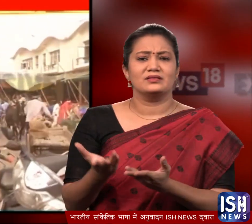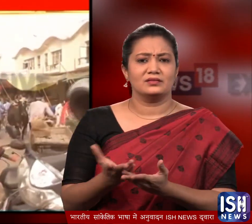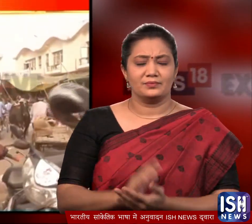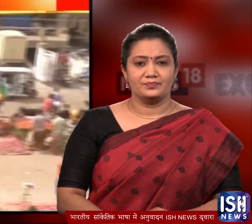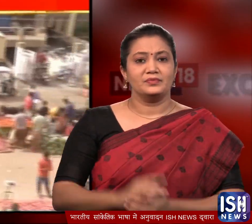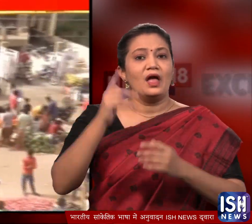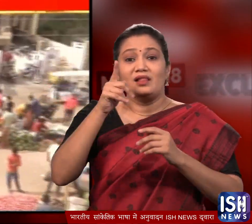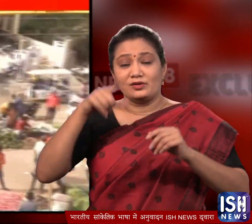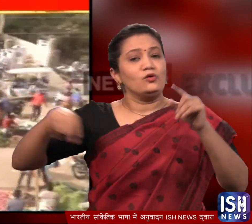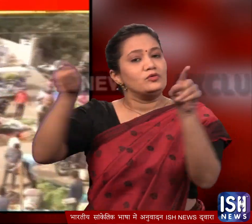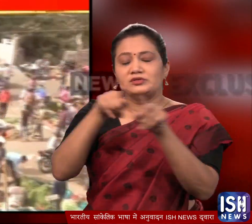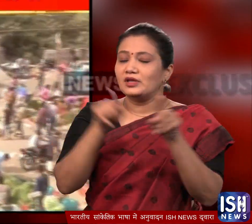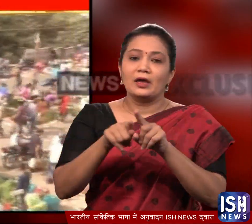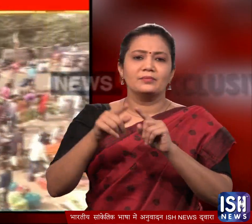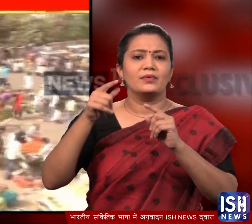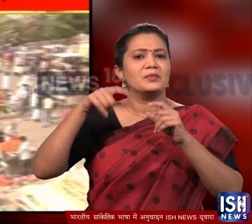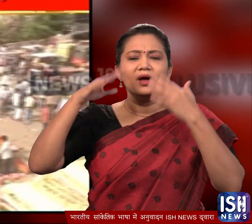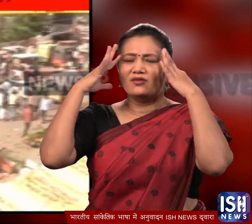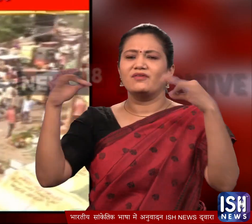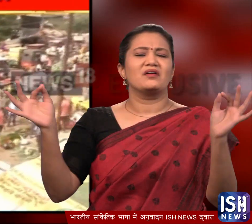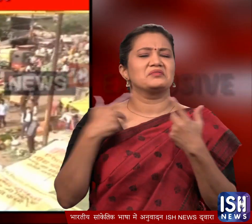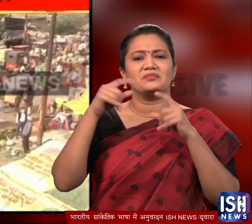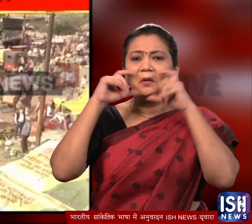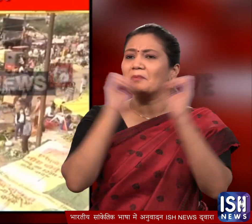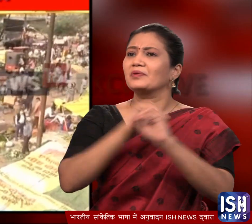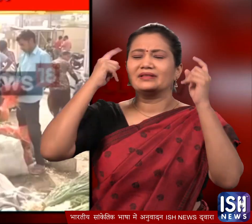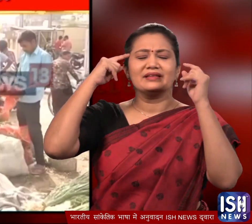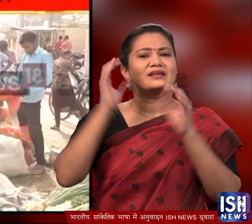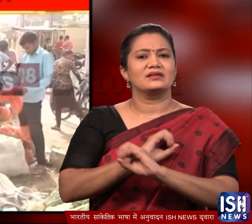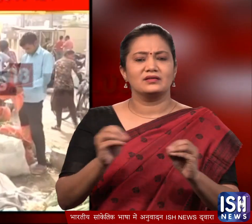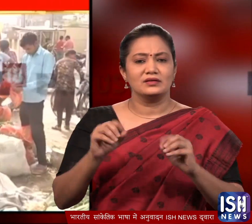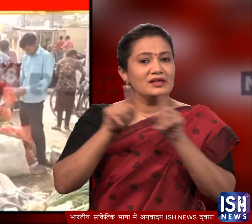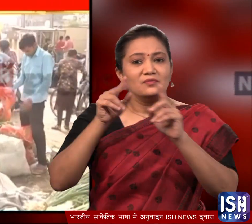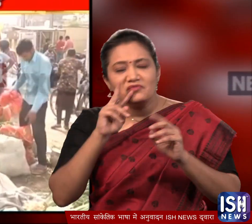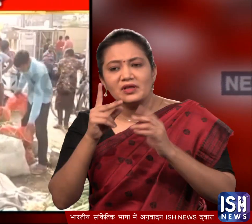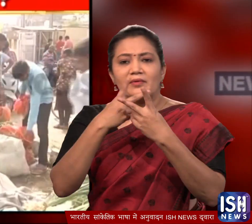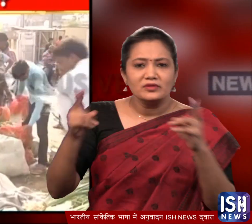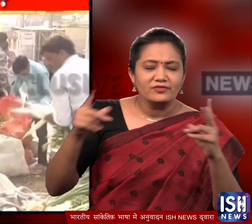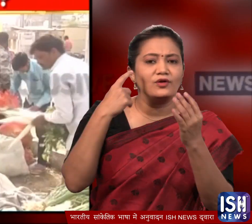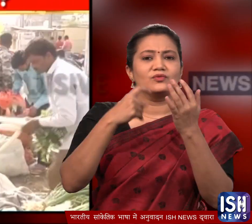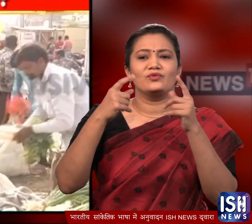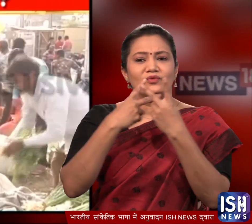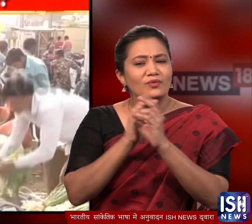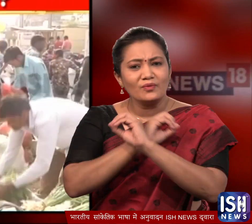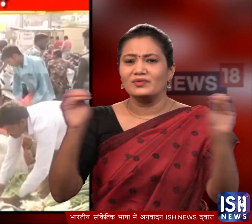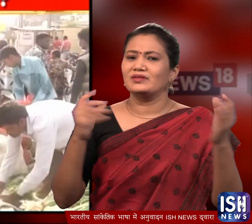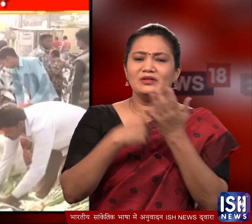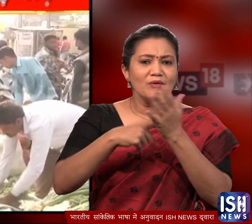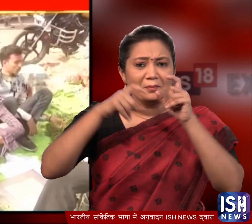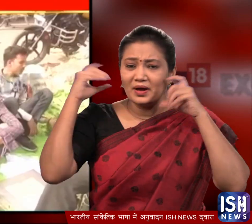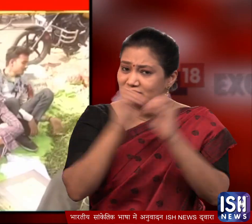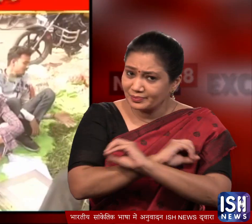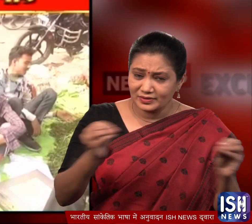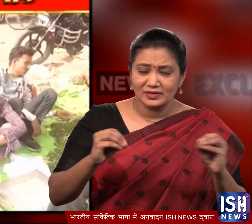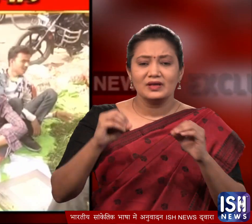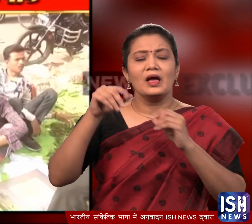है। लखनऊ में भी लोग कोरोना के खतरे से पूरी तरह बेपरवाह नजर आए। वहां की सब्जी मंडी में भी कोरोना नियमों की धज्जियां उड़ती दिखी। न तो